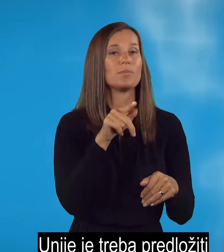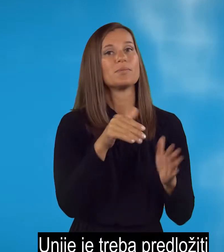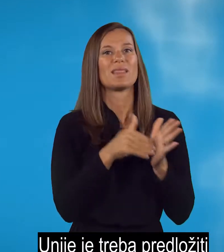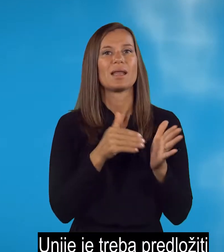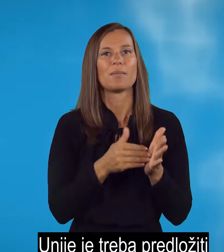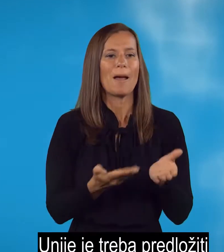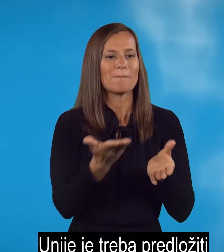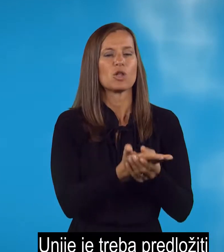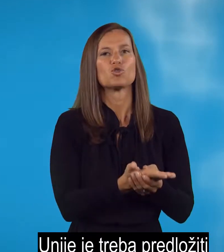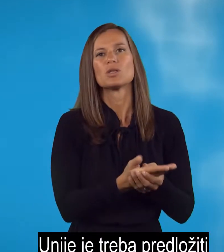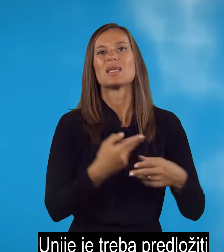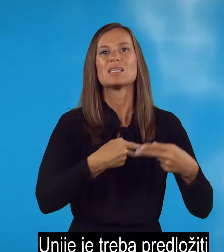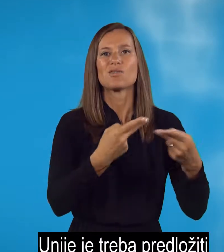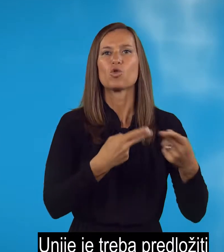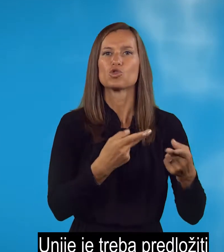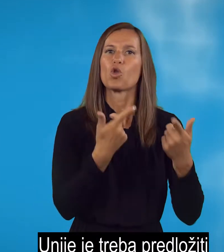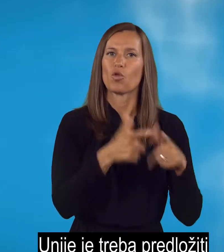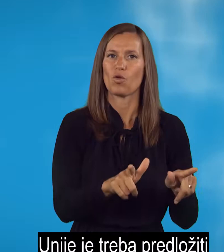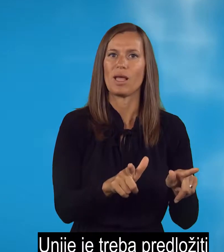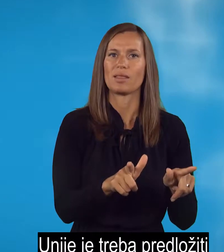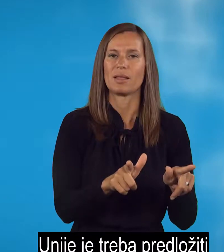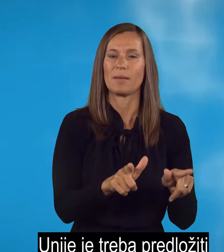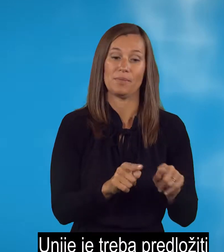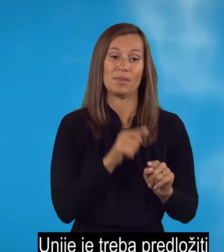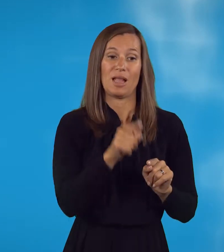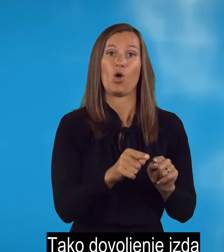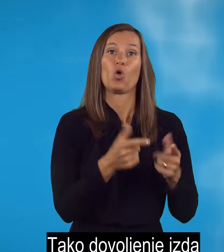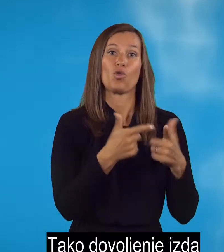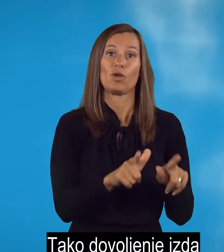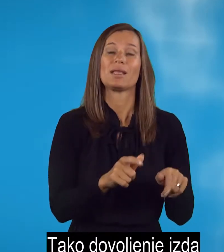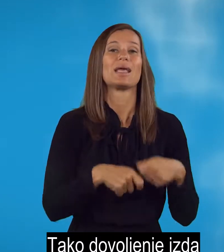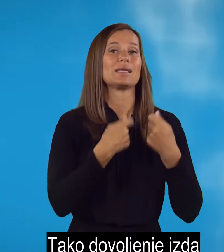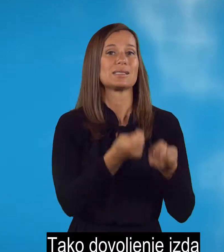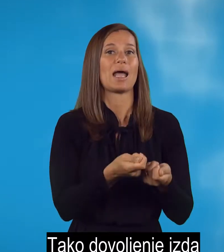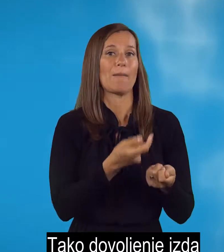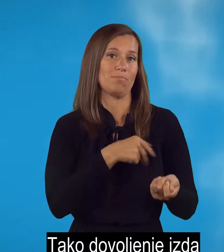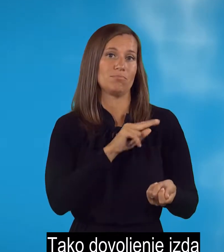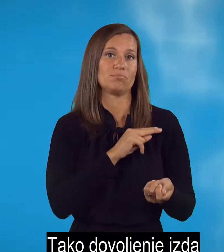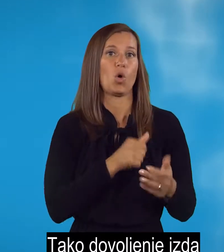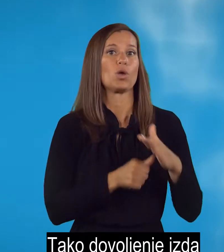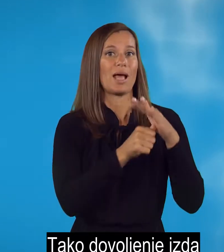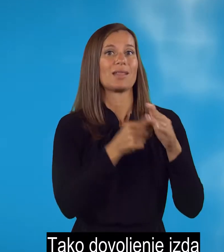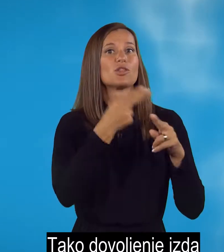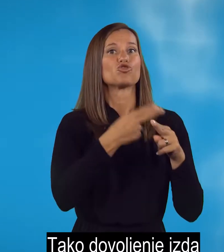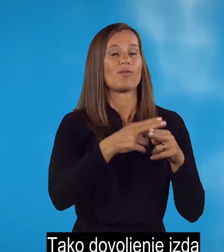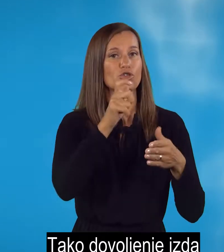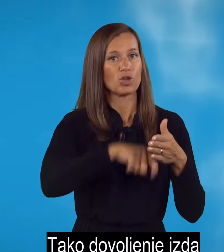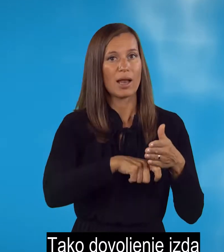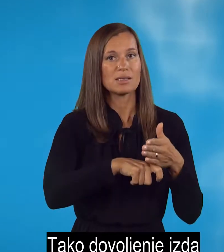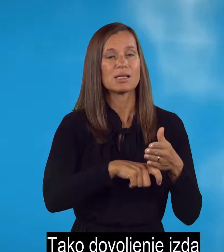treba predložiti izvozno dovoljenje. Tako dovoljenje izda pristojni organ države članice, na